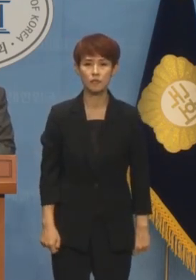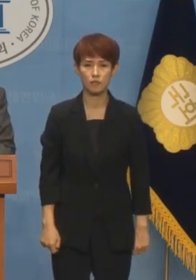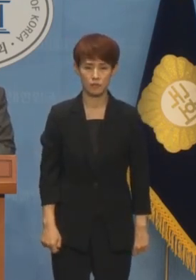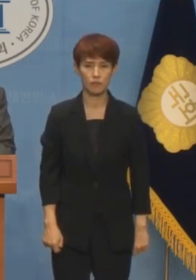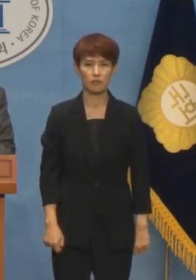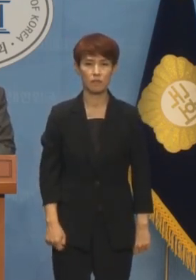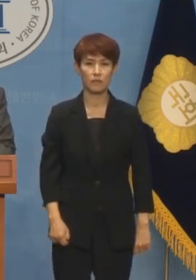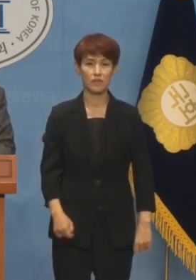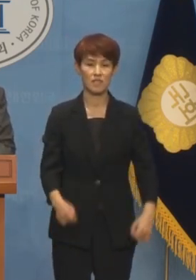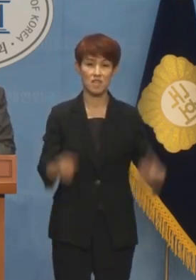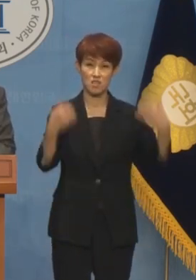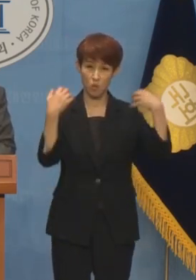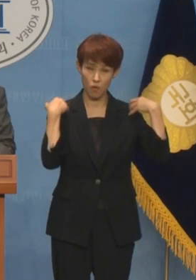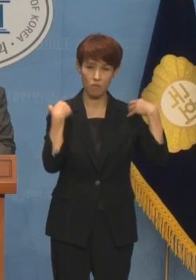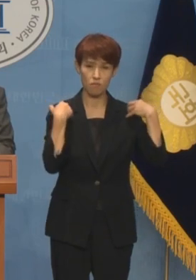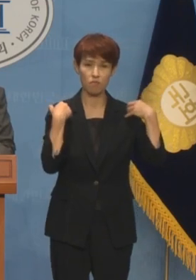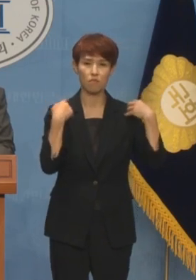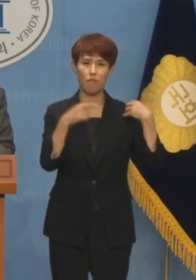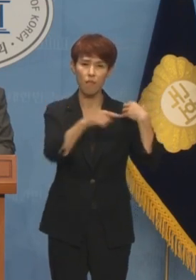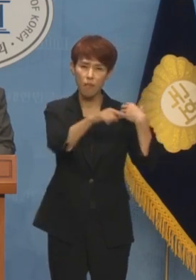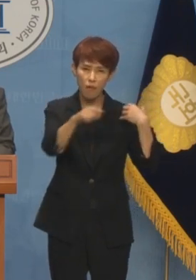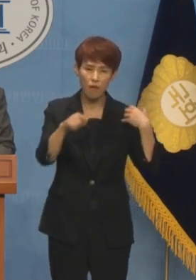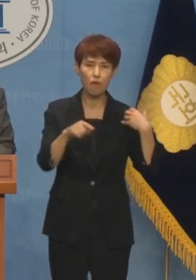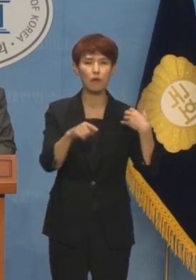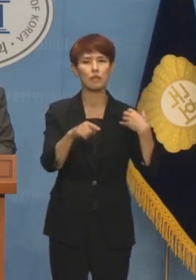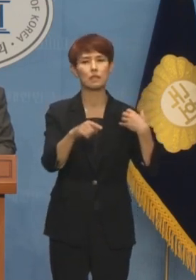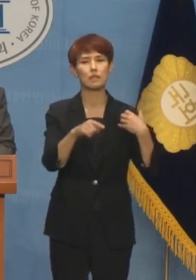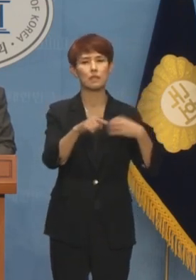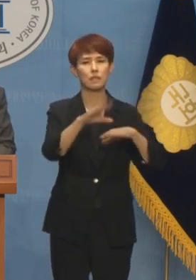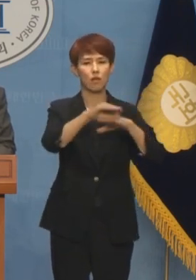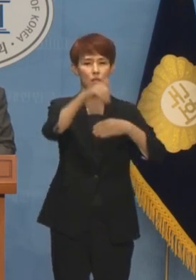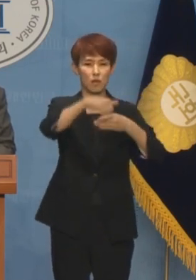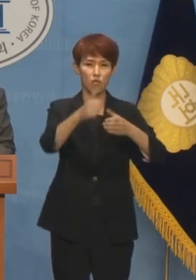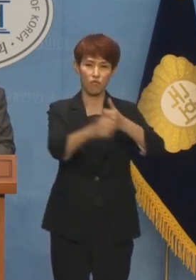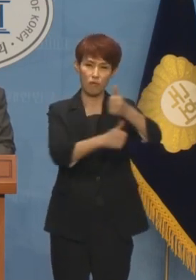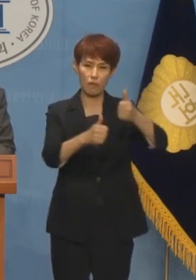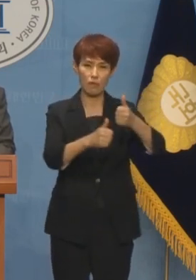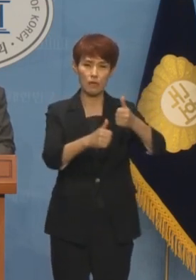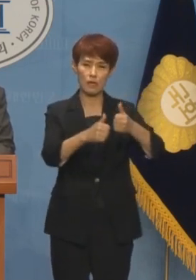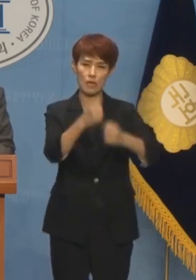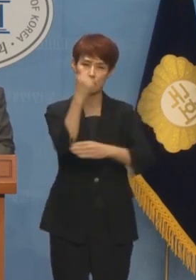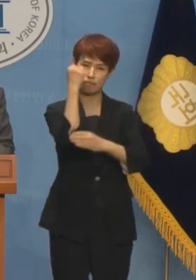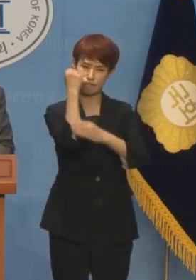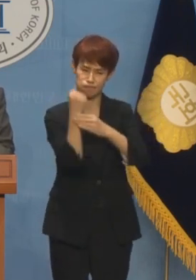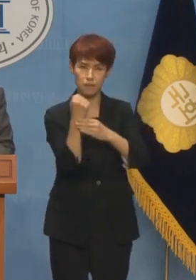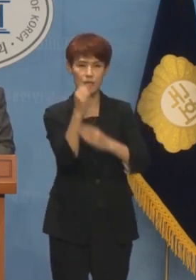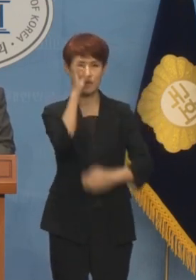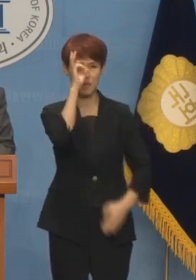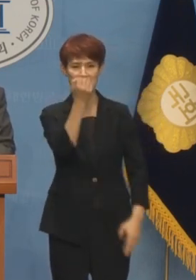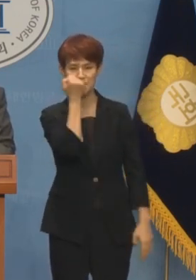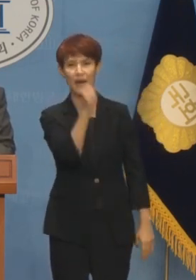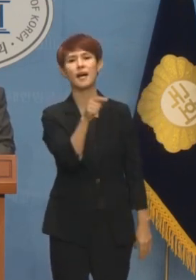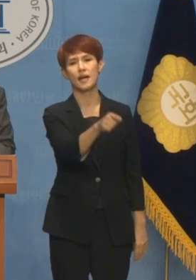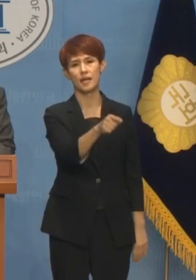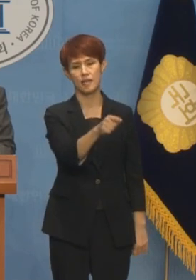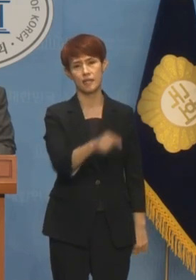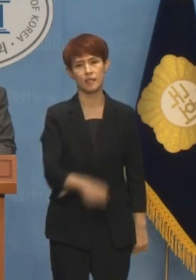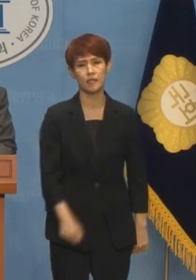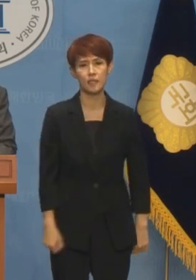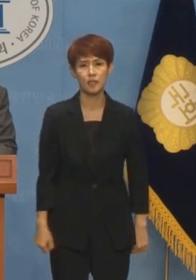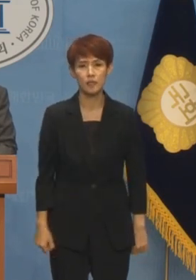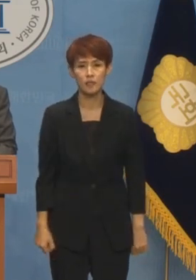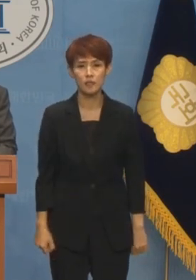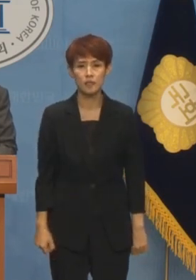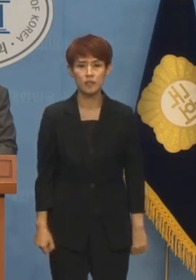이 정권의 언론관이 얼마나 대책 없이 썩어 빠졌는지를 단적으로 보여주는 예시입니다.